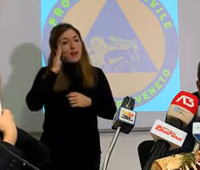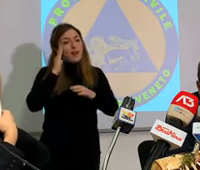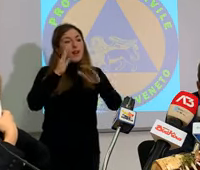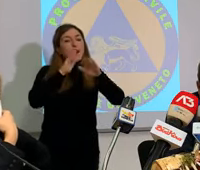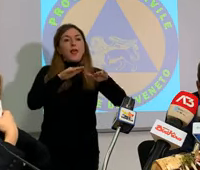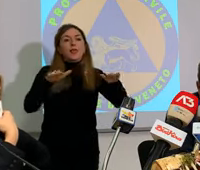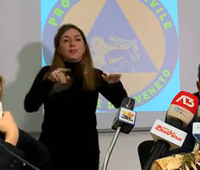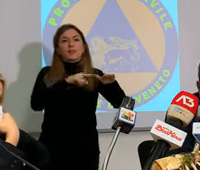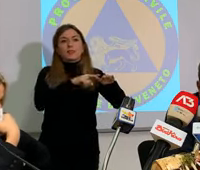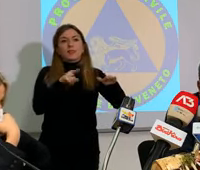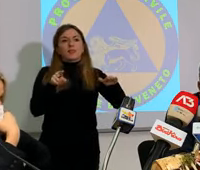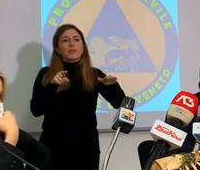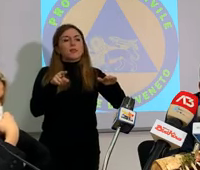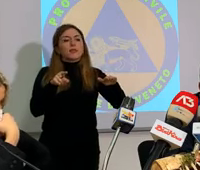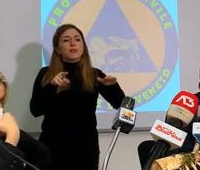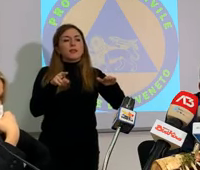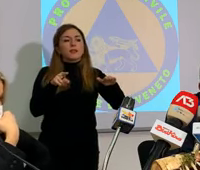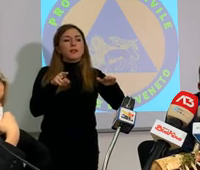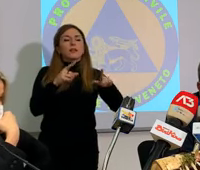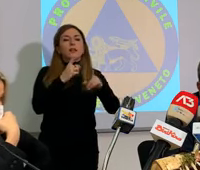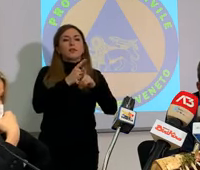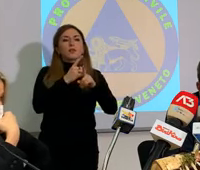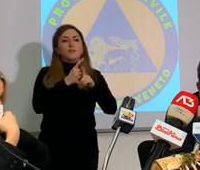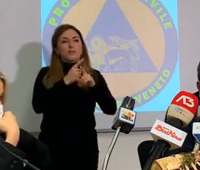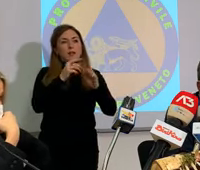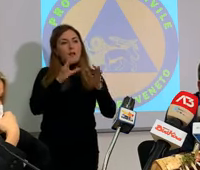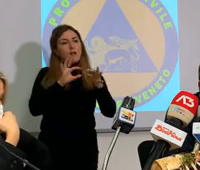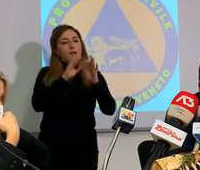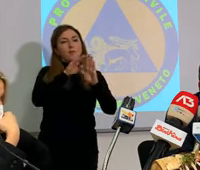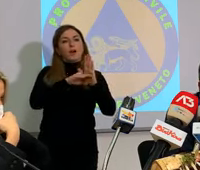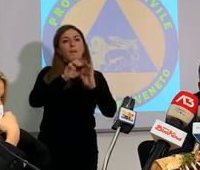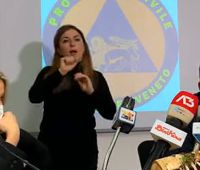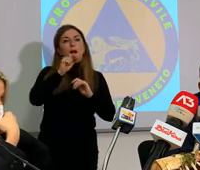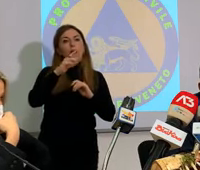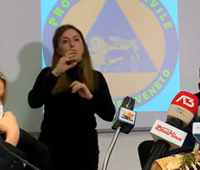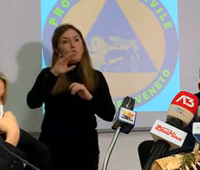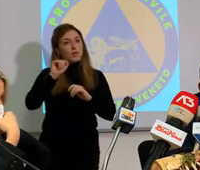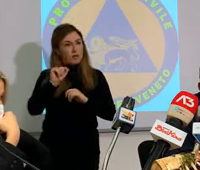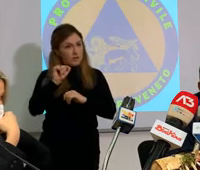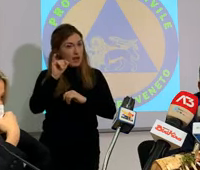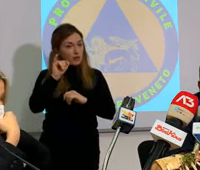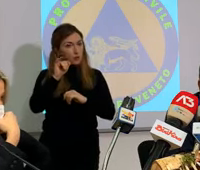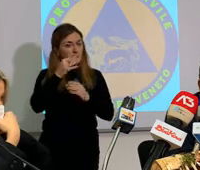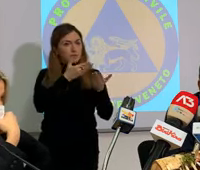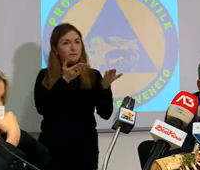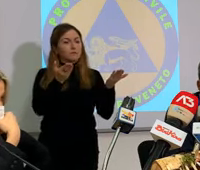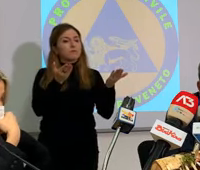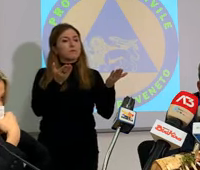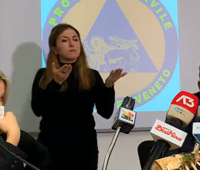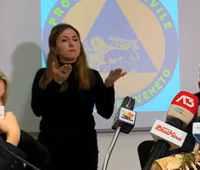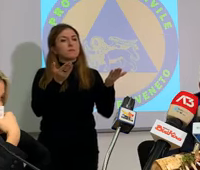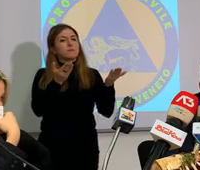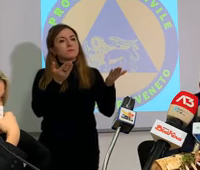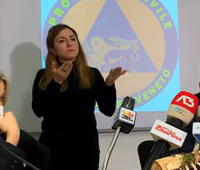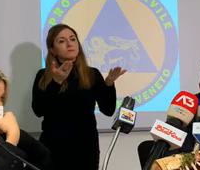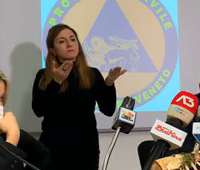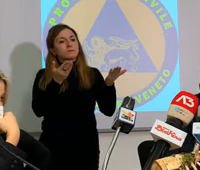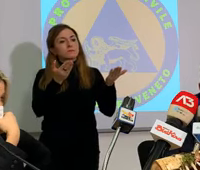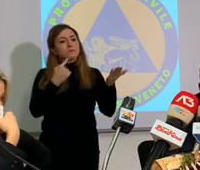parte del programma da realizzarsi la arcuri noi non li abbiamo identificati dove ci vogliamo mettere i lati